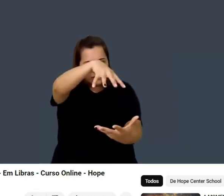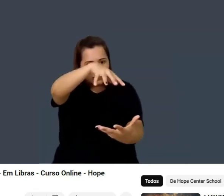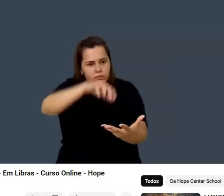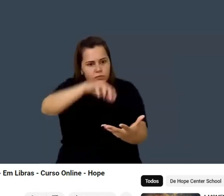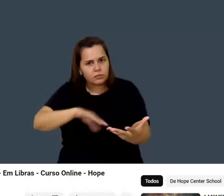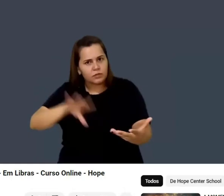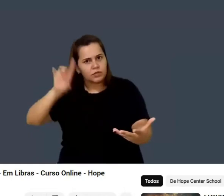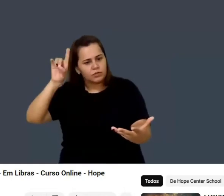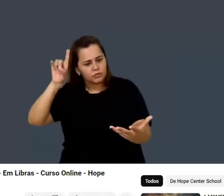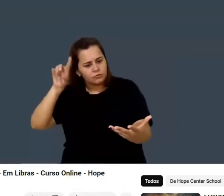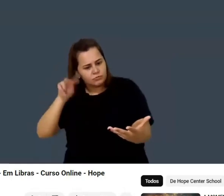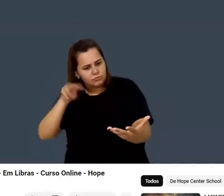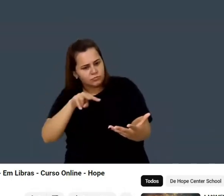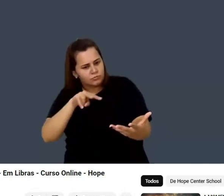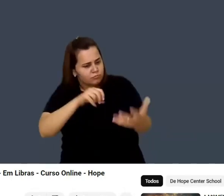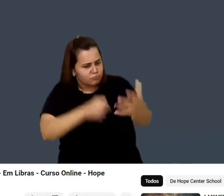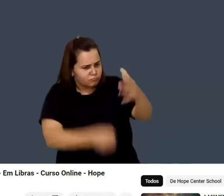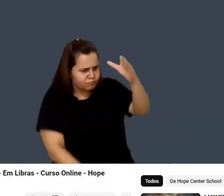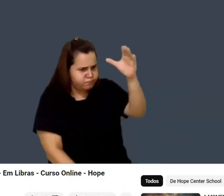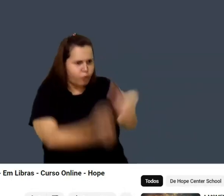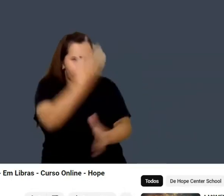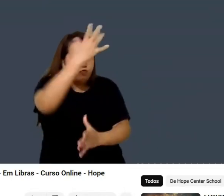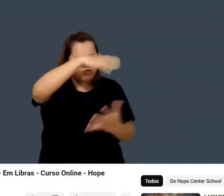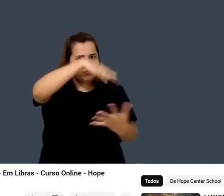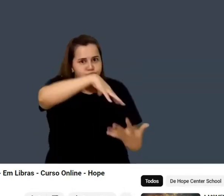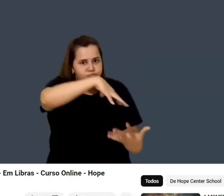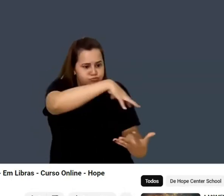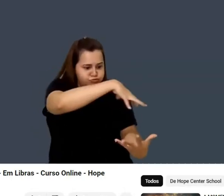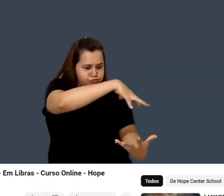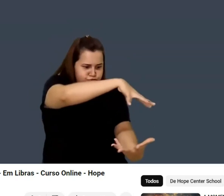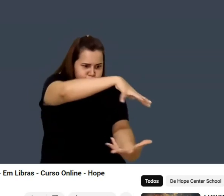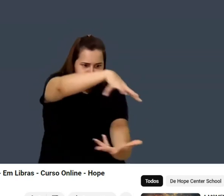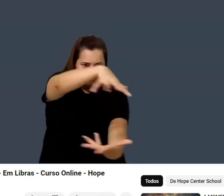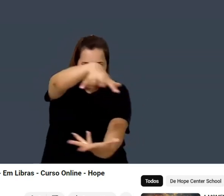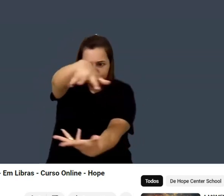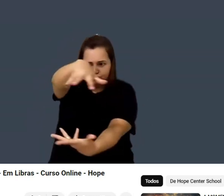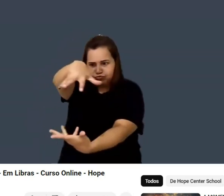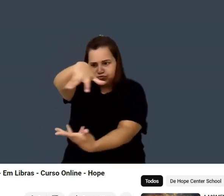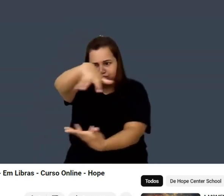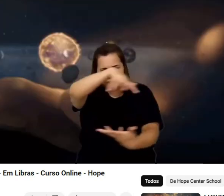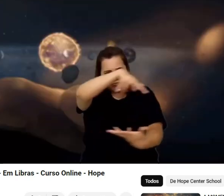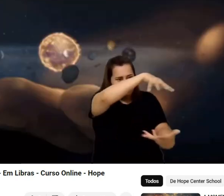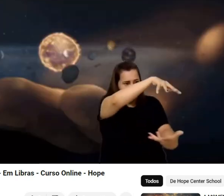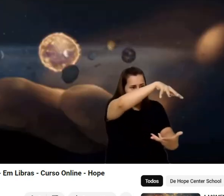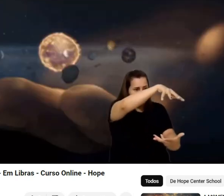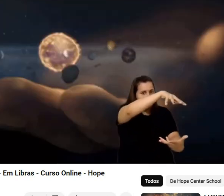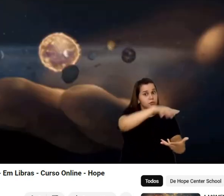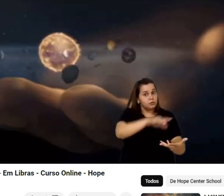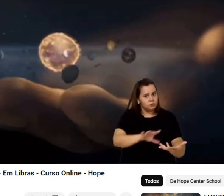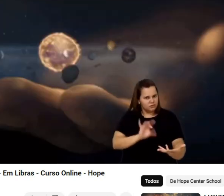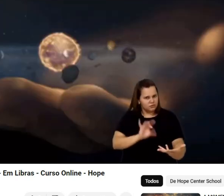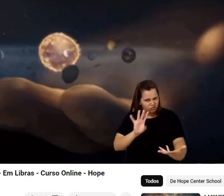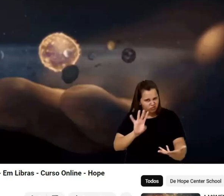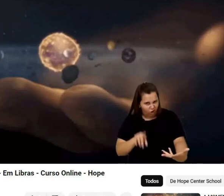para chegar ao planeta Terra. Aí Deus olha esse planeta que ele criou, e aí